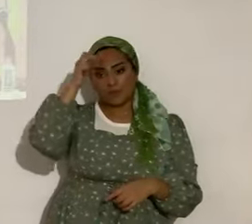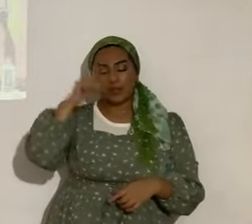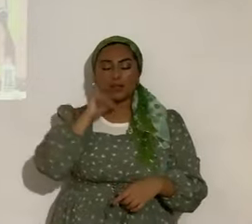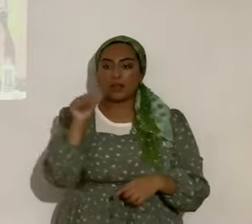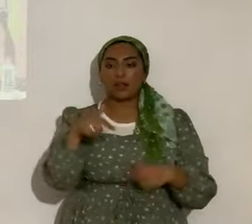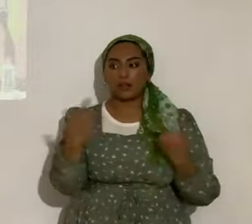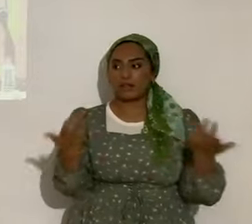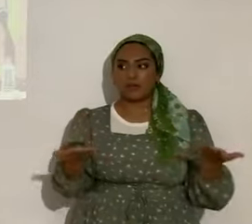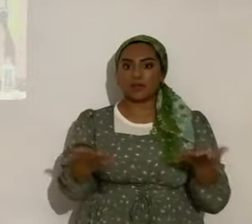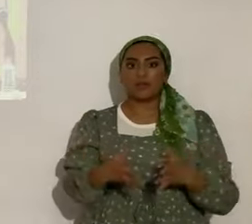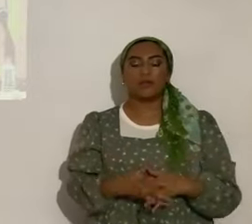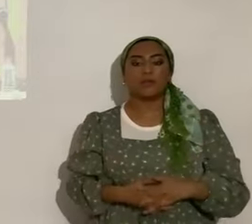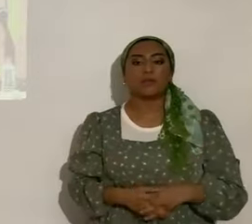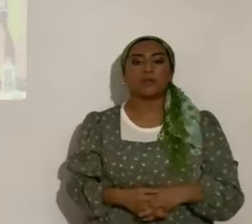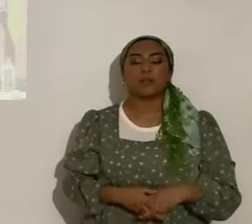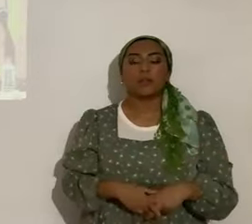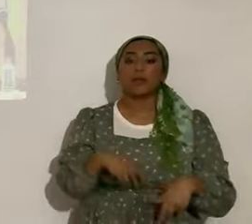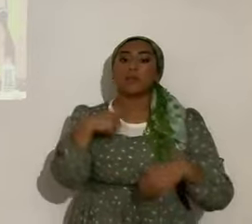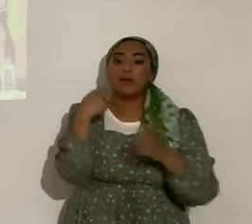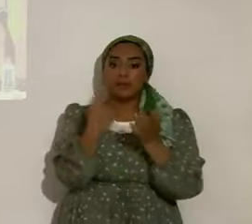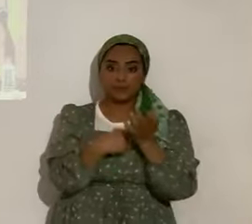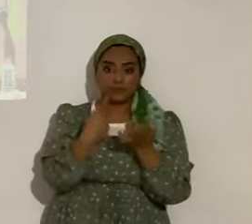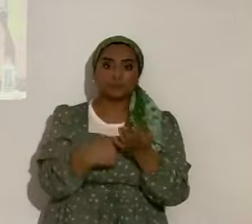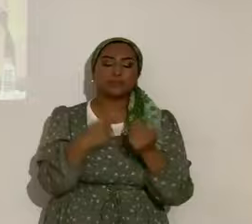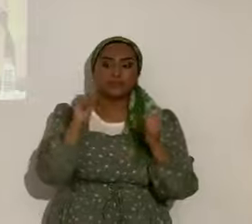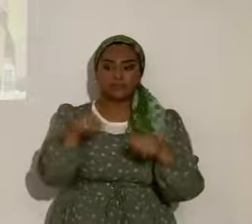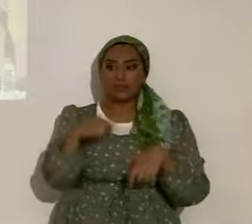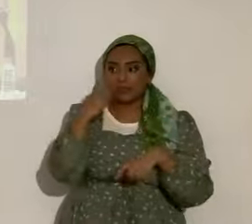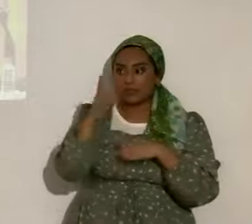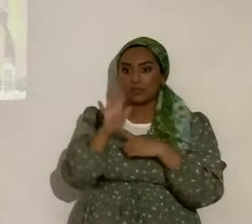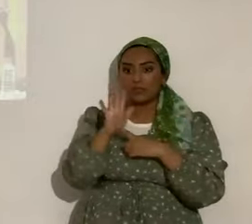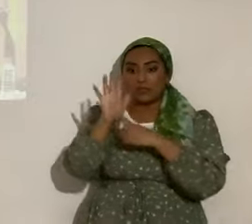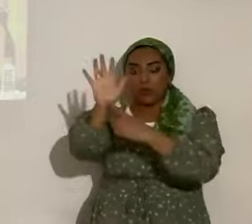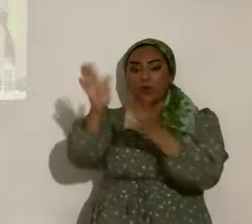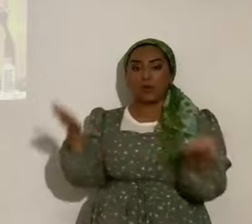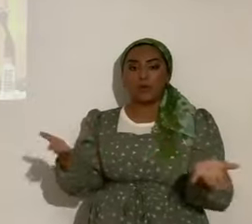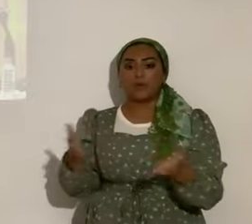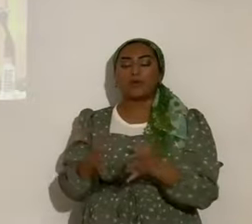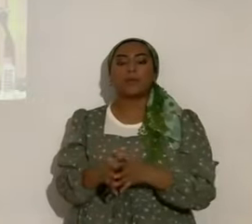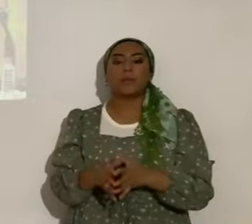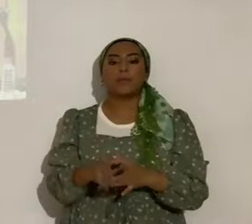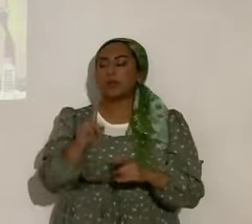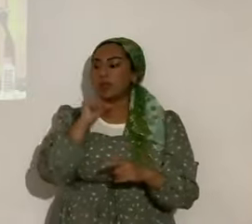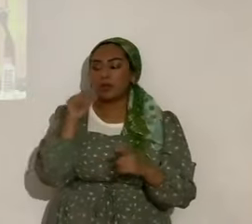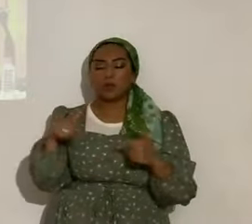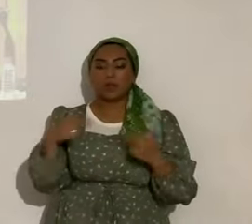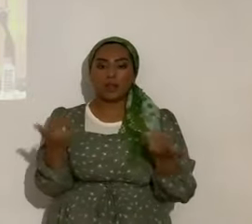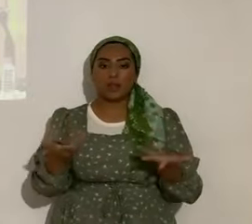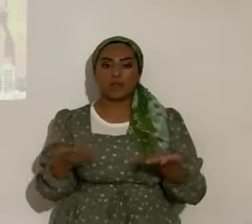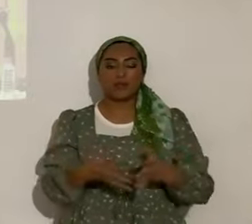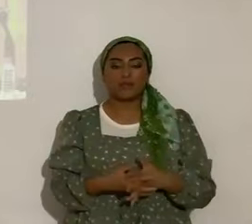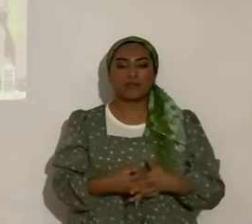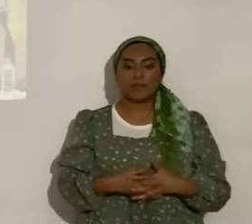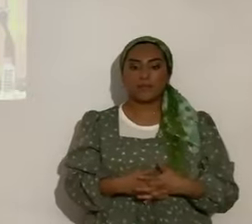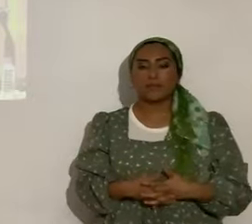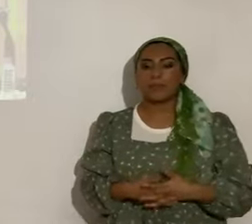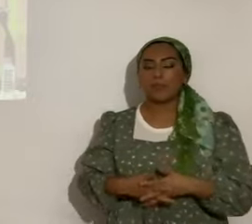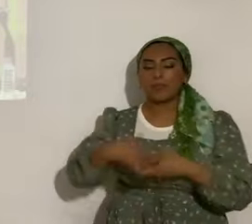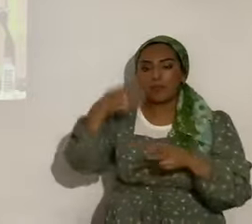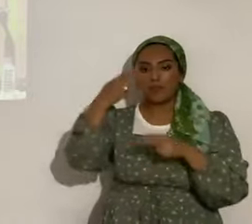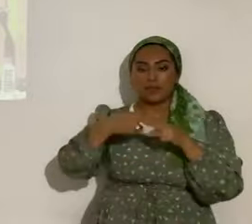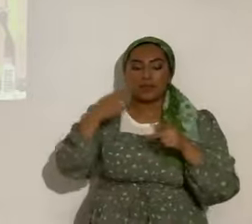esta dimensión, aunque a veces se manifiestan en esta dimensión, pero ellos no habitan en esta dimensión. Entonces, el nombre